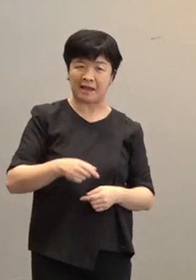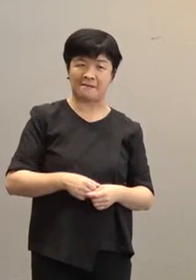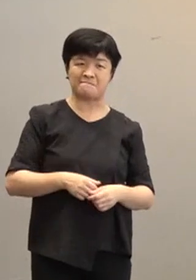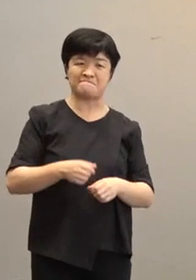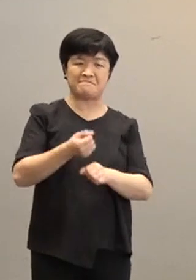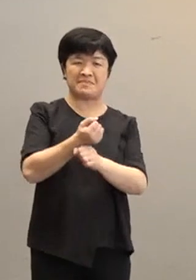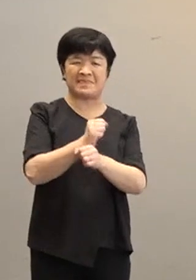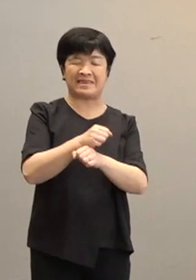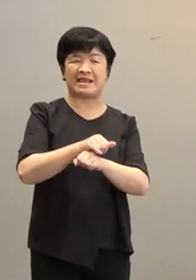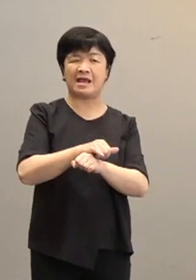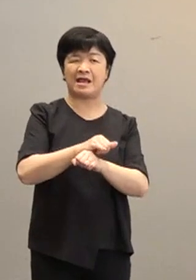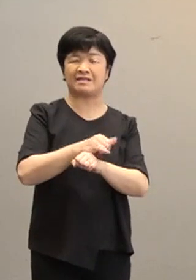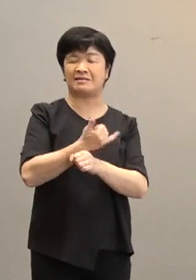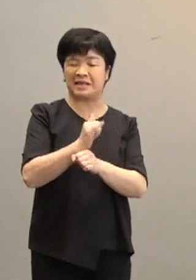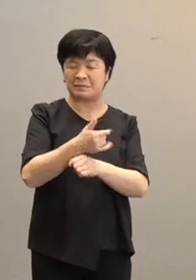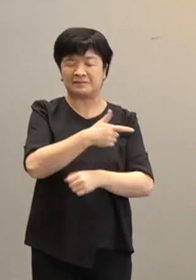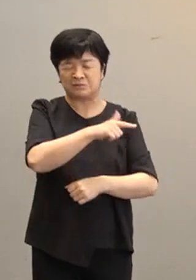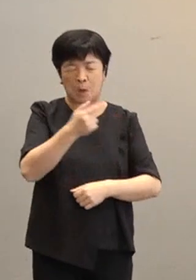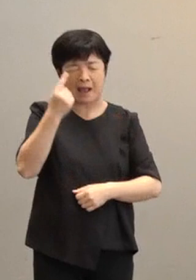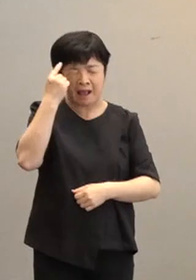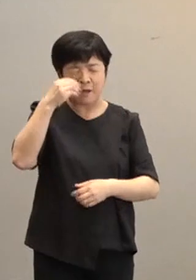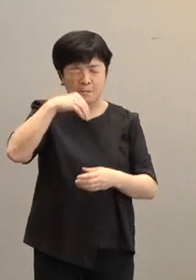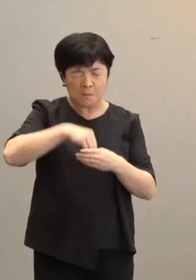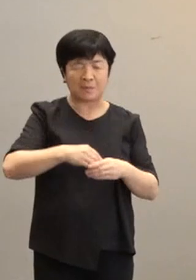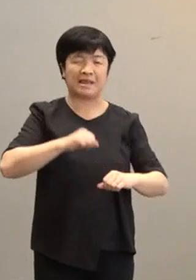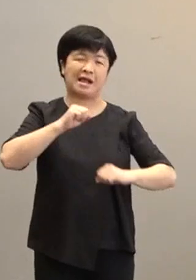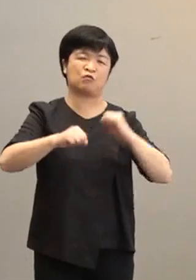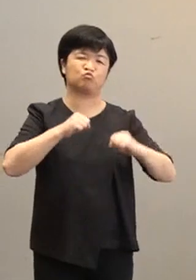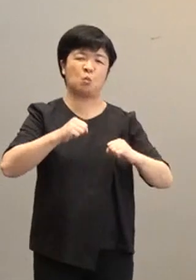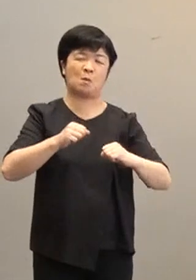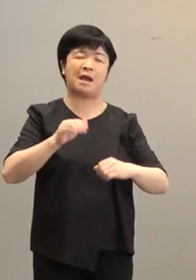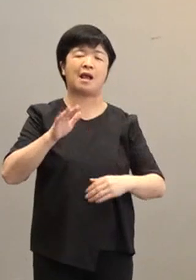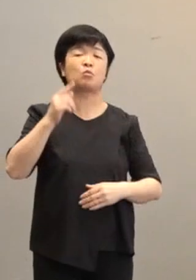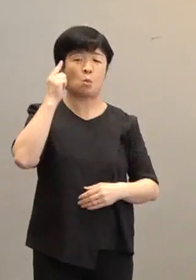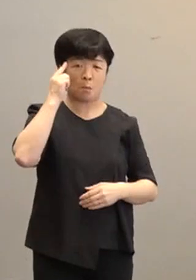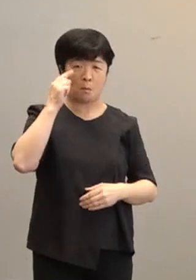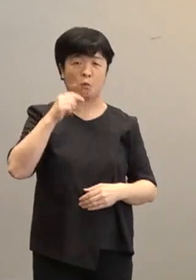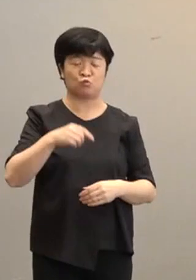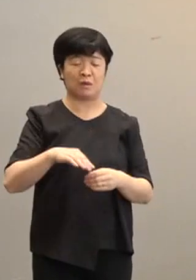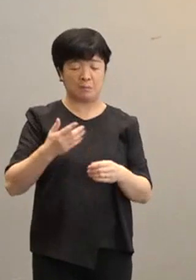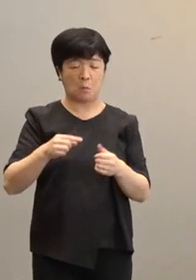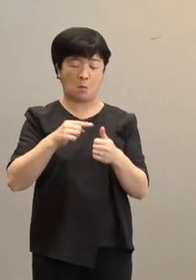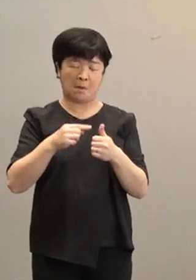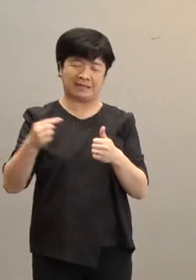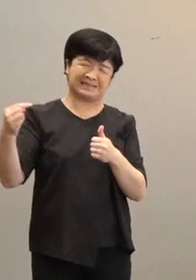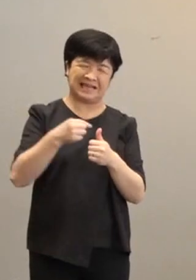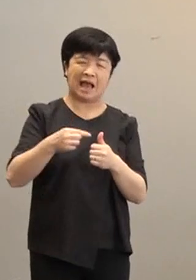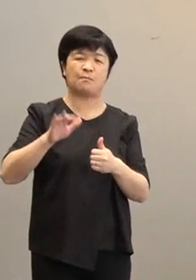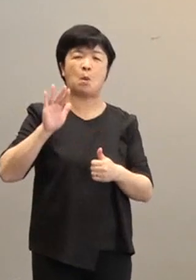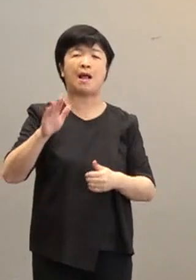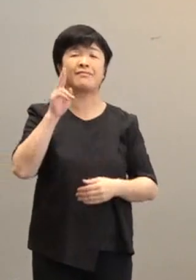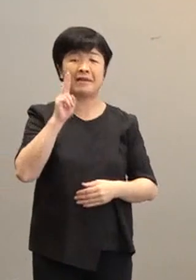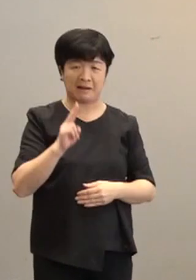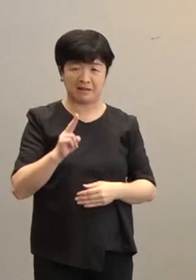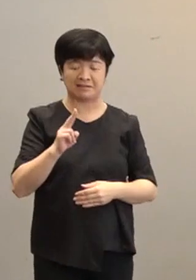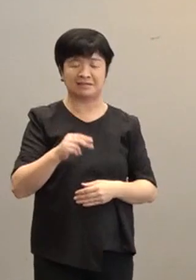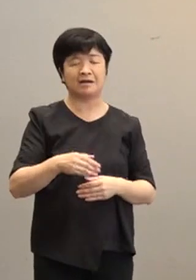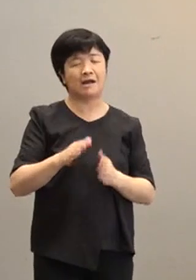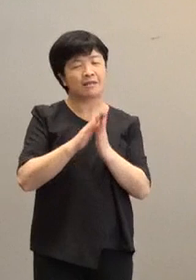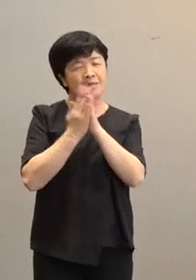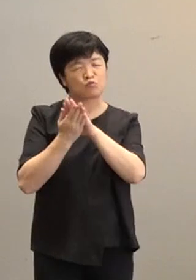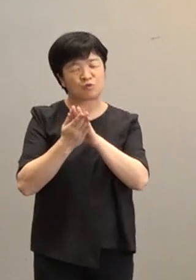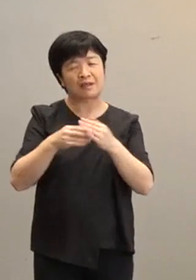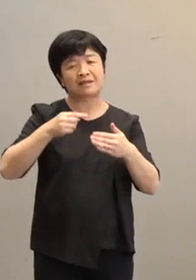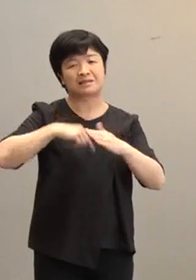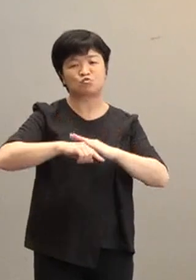ったと思います。かなり批判にもさらされていたようですけれども、亡くなった原因はわからないながらです